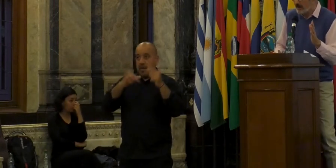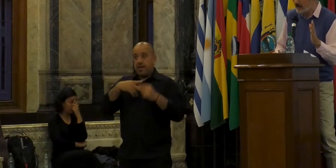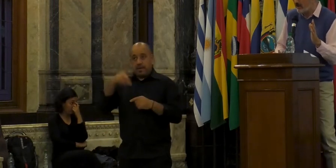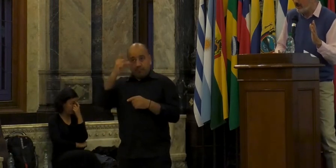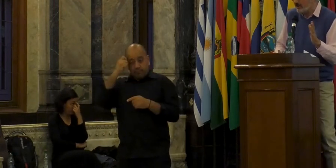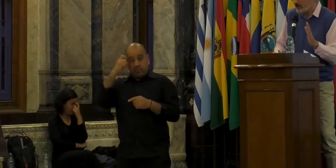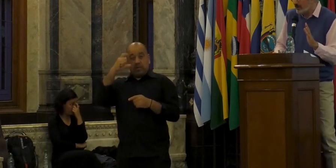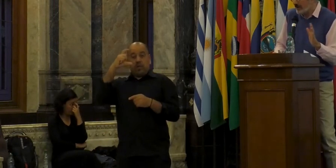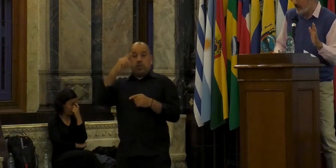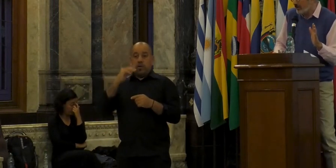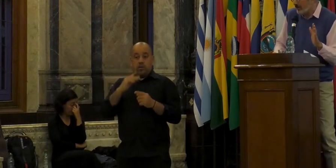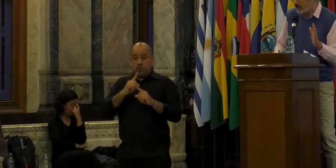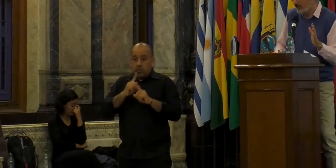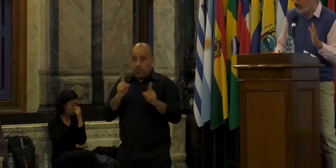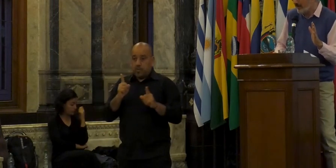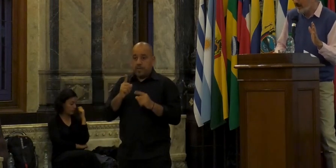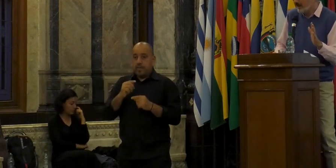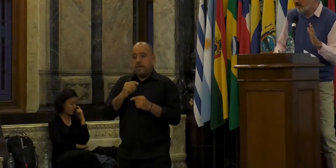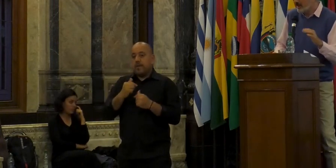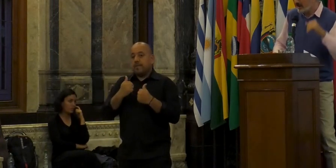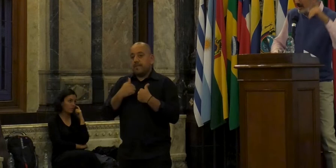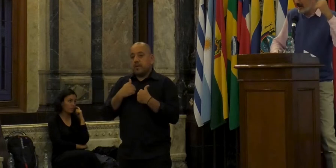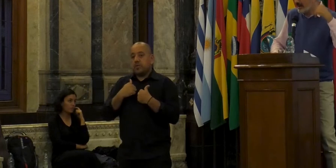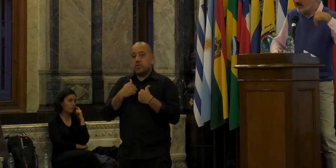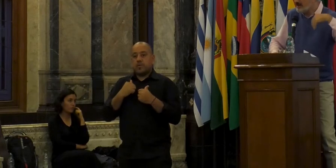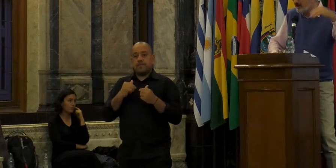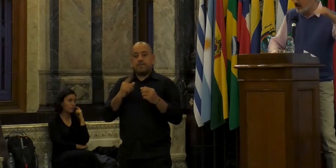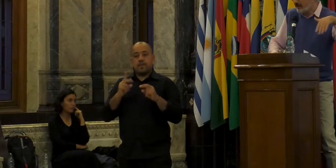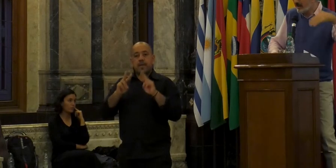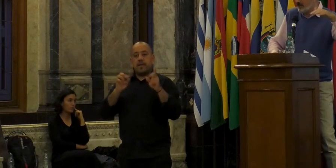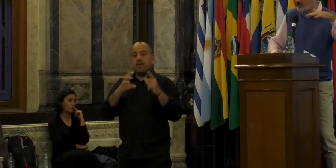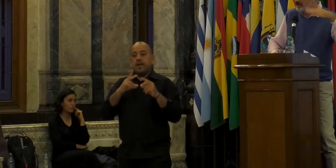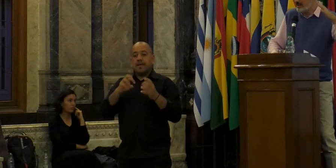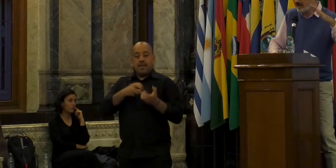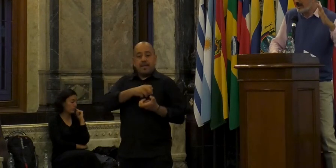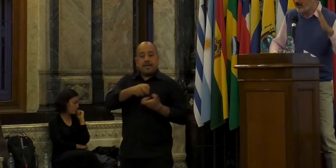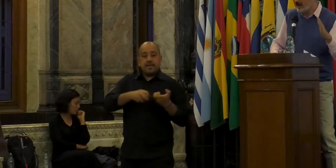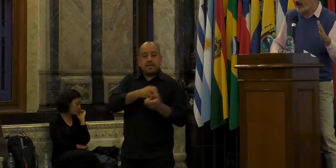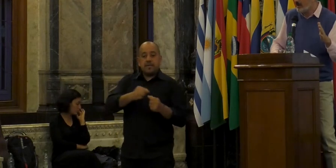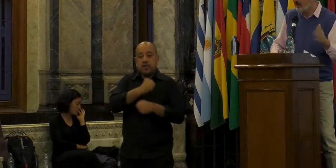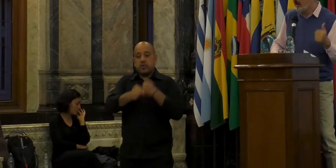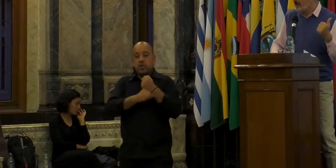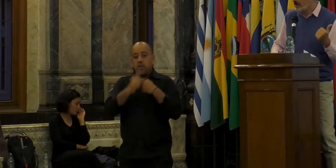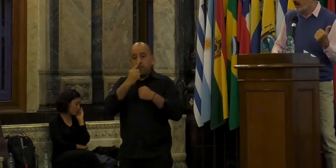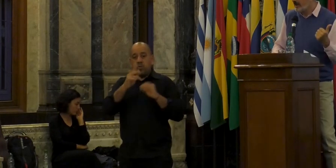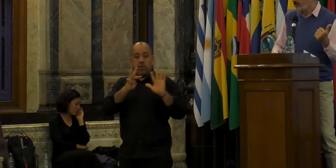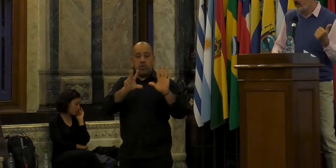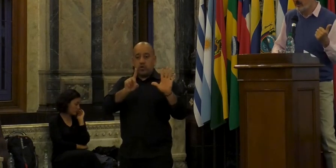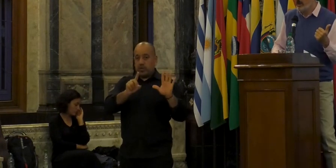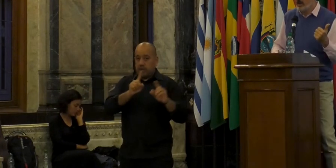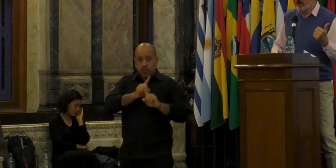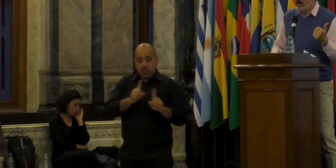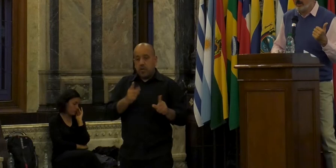es muy legítimo. Yo no llegué por, digamos, a partir de la crisis etnográfica de los 80 ni nada parecido. Yo llegué a